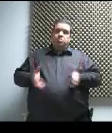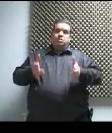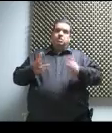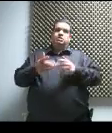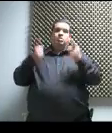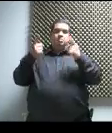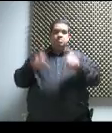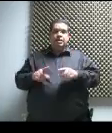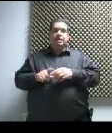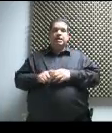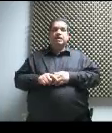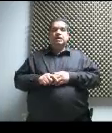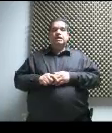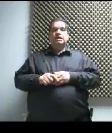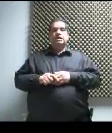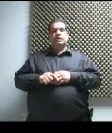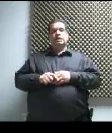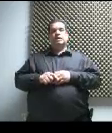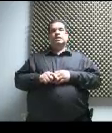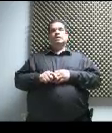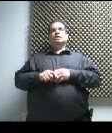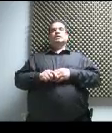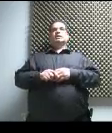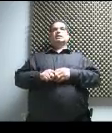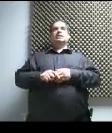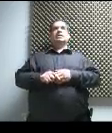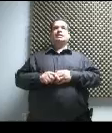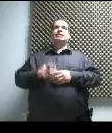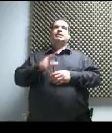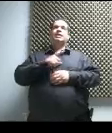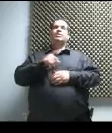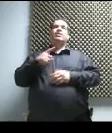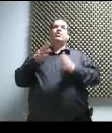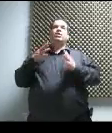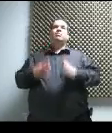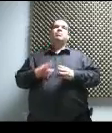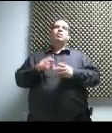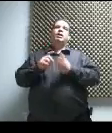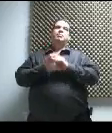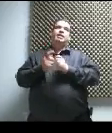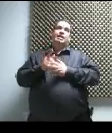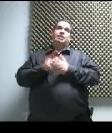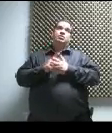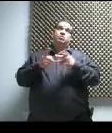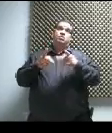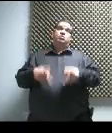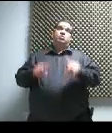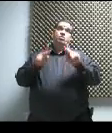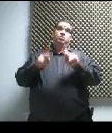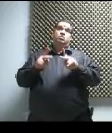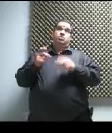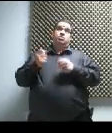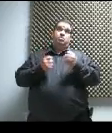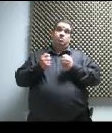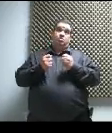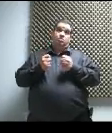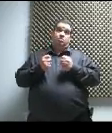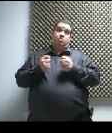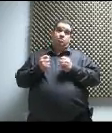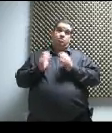siga ocurriendo. Exacto, exacto, exacto, exacto. Aquí empieza desde la legislatura, ¿no? Exacto. Vamos a arreglar las leyes para que nos permitan los vehículos necesarios